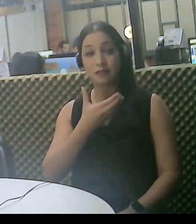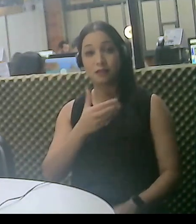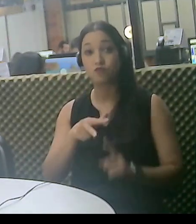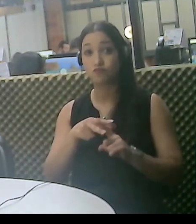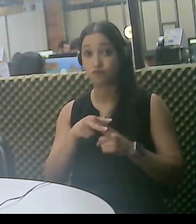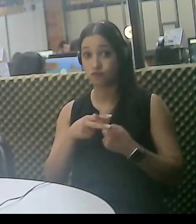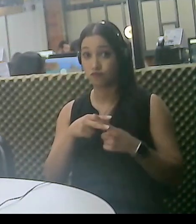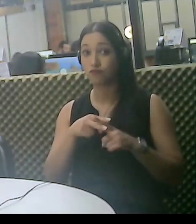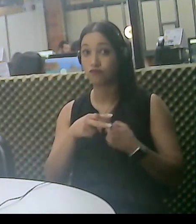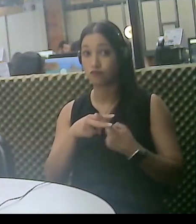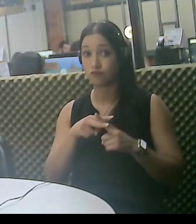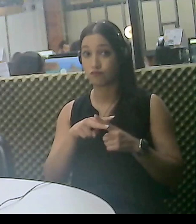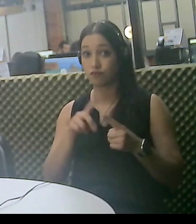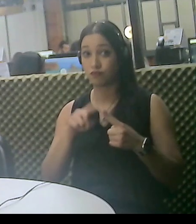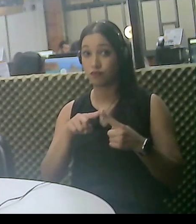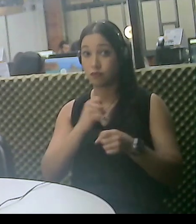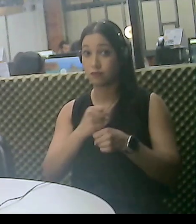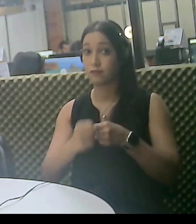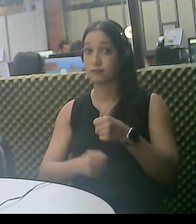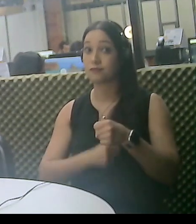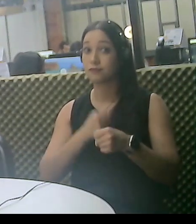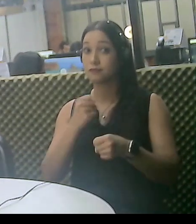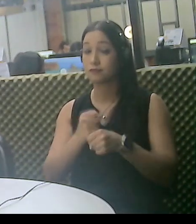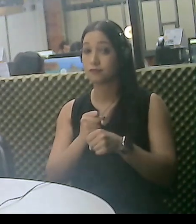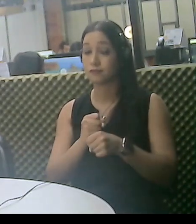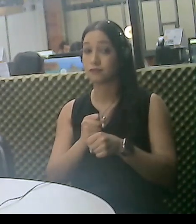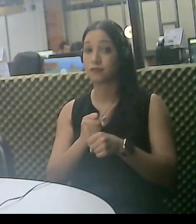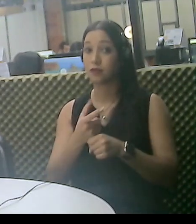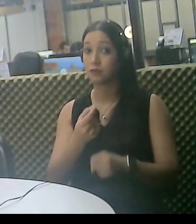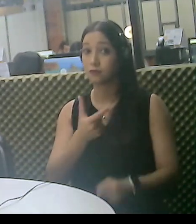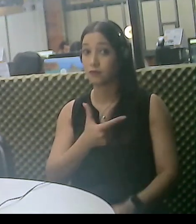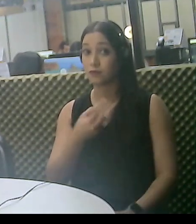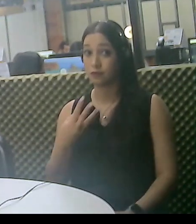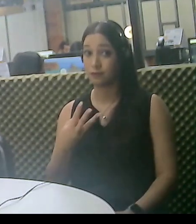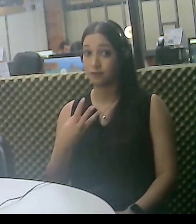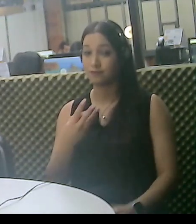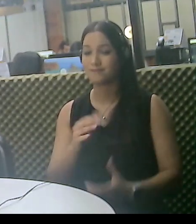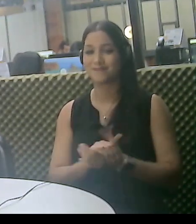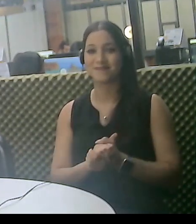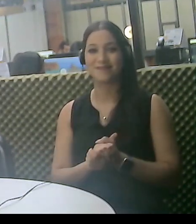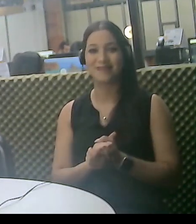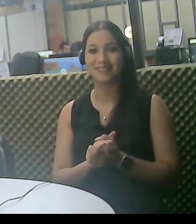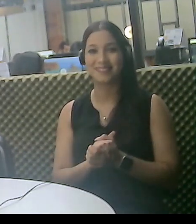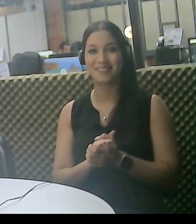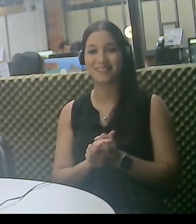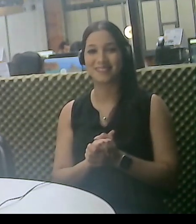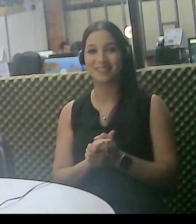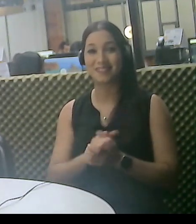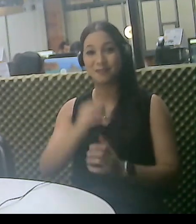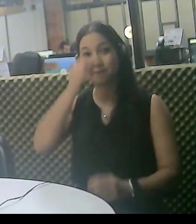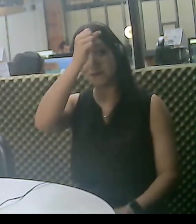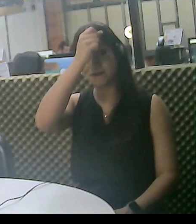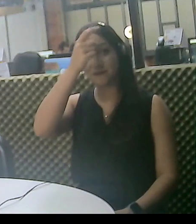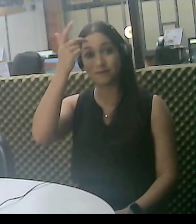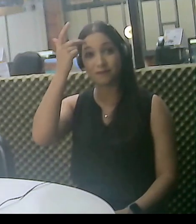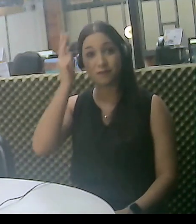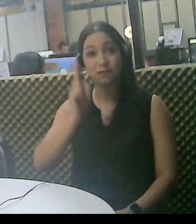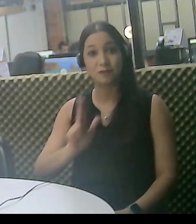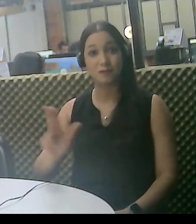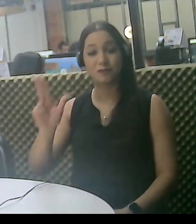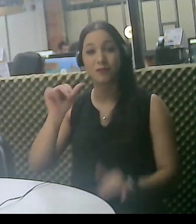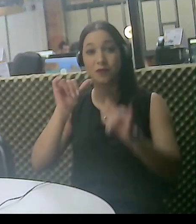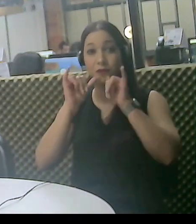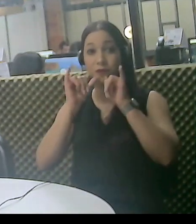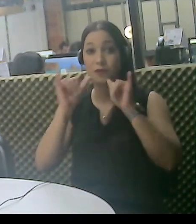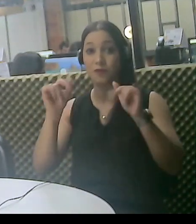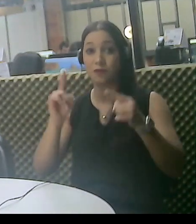manutenção para voltar a atender toda a comunidade uberlandense em 2023. A Prefeitura de Uberlândia comunica que, devido